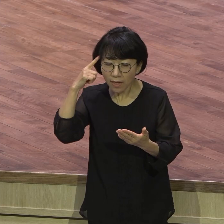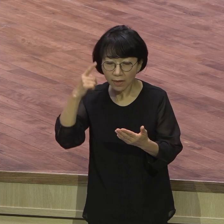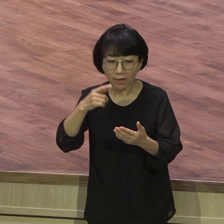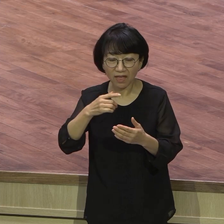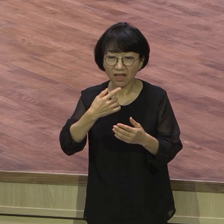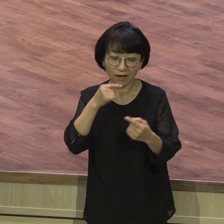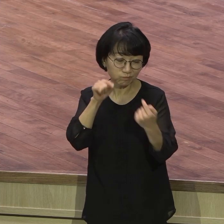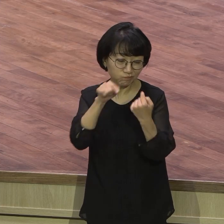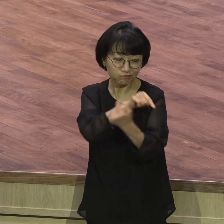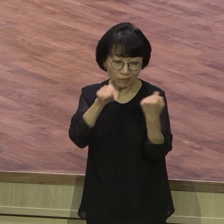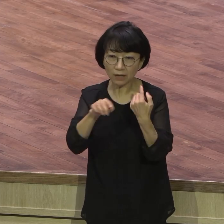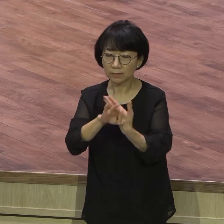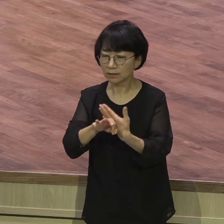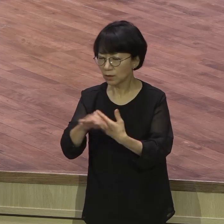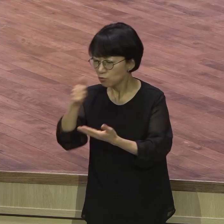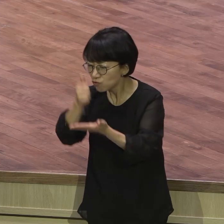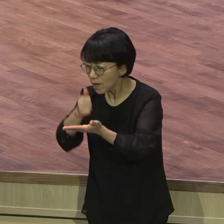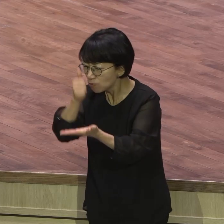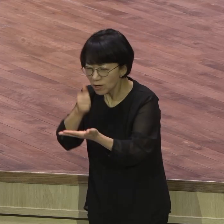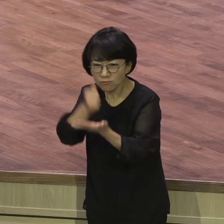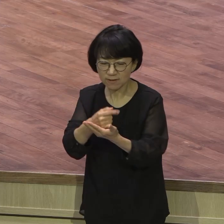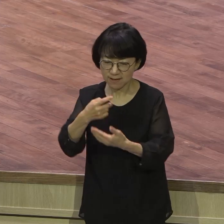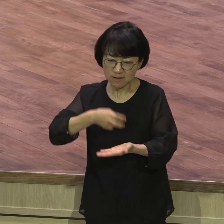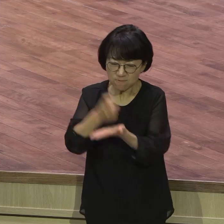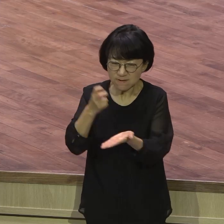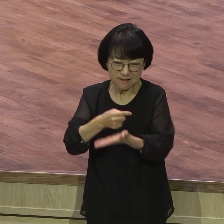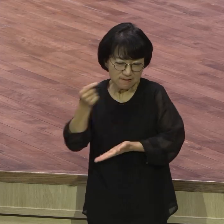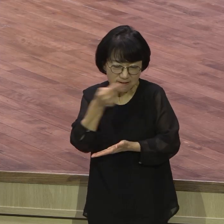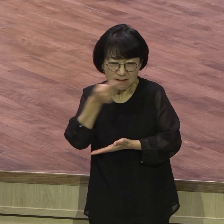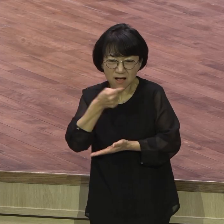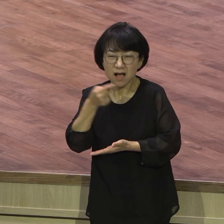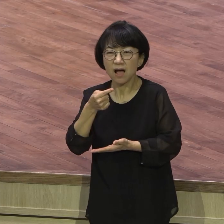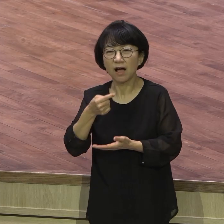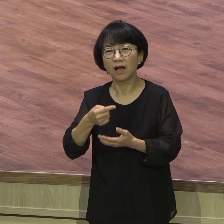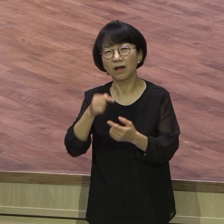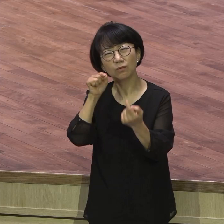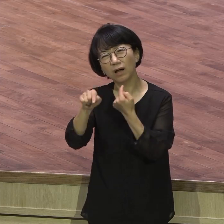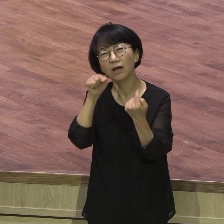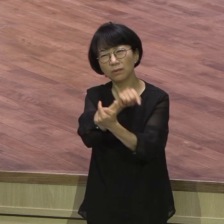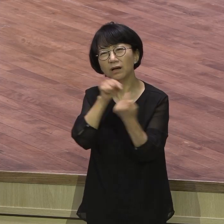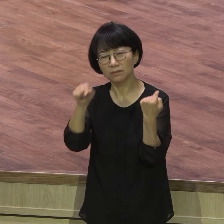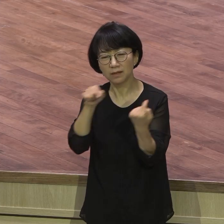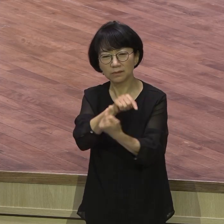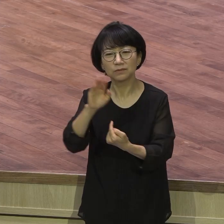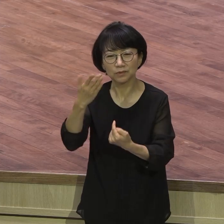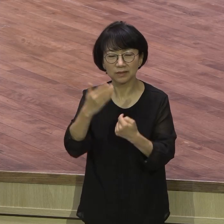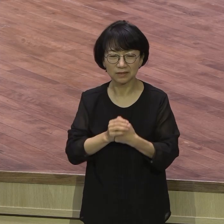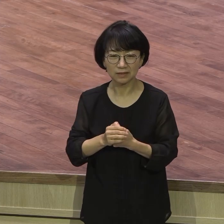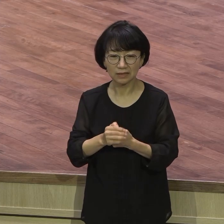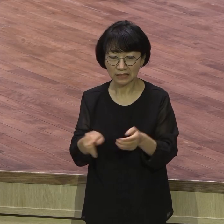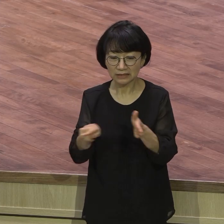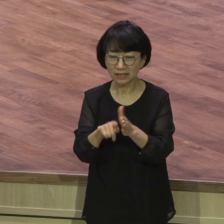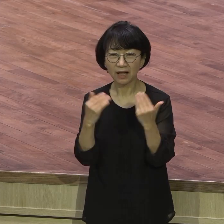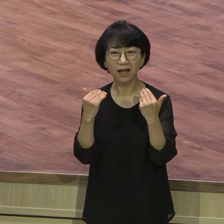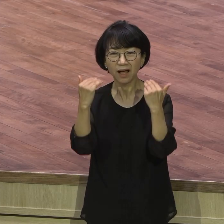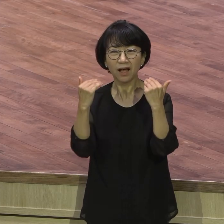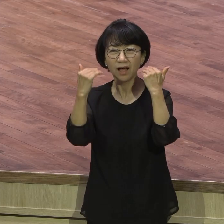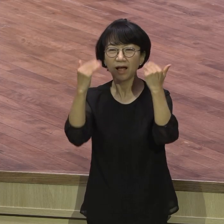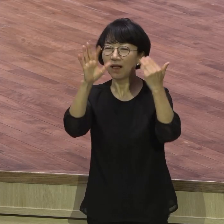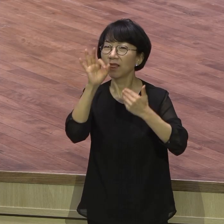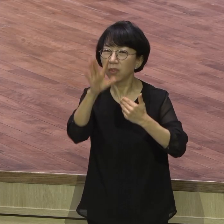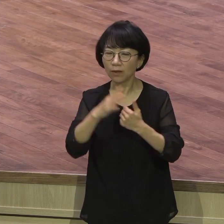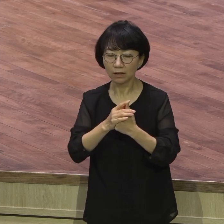빠져가지고 허우적 거립니다. 신앙이 자라지 못해. 그 다음 단계를 나가지 못해. 걸려가지고.